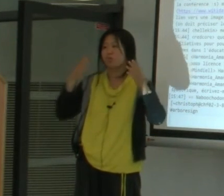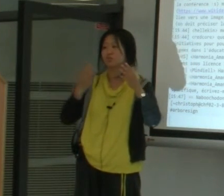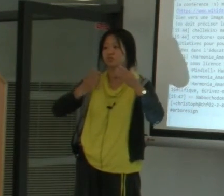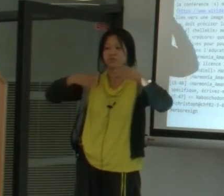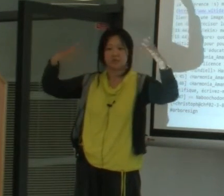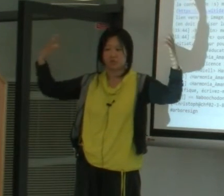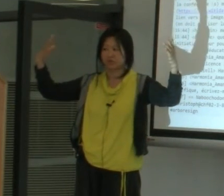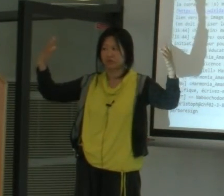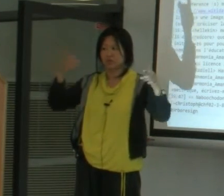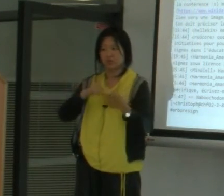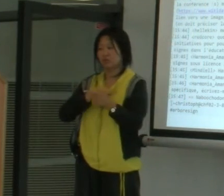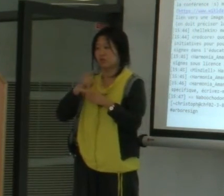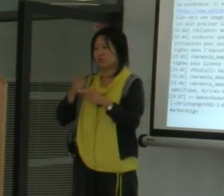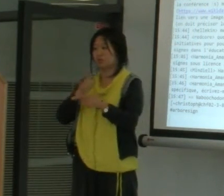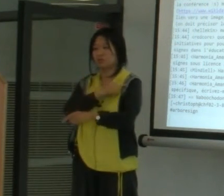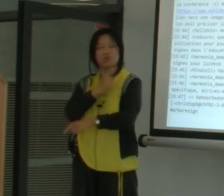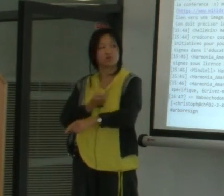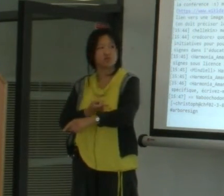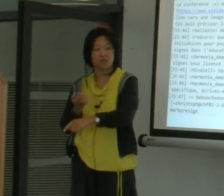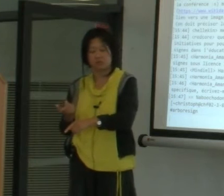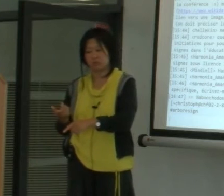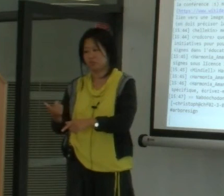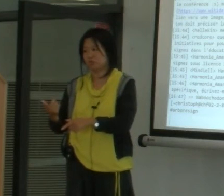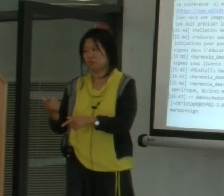beaucoup plus importants que les